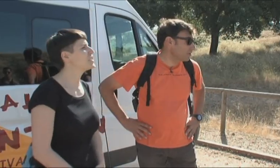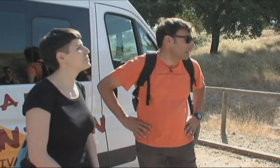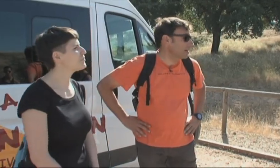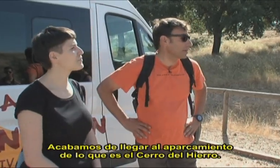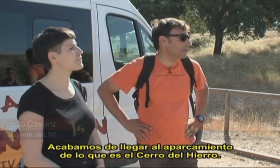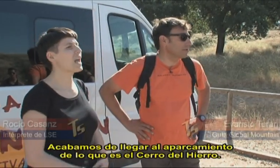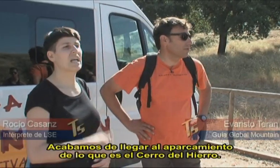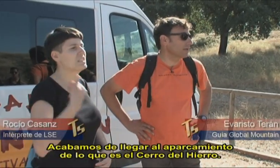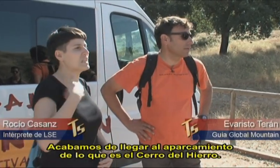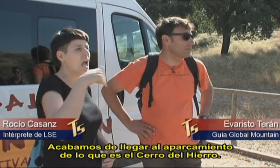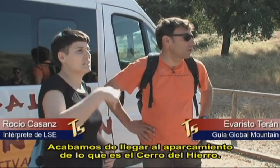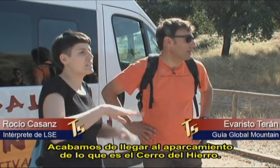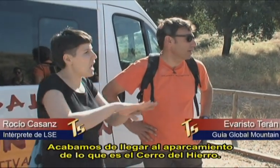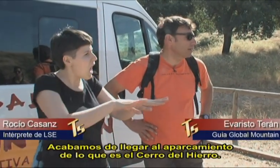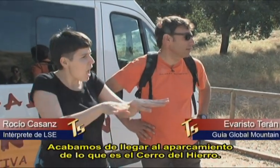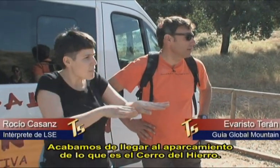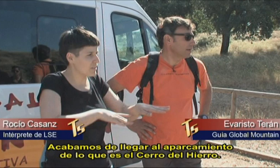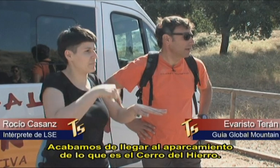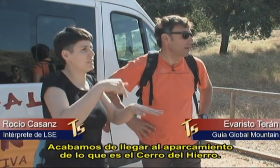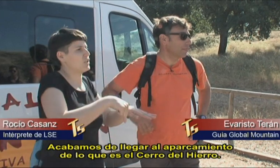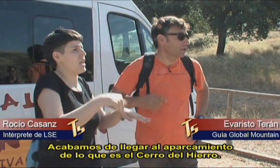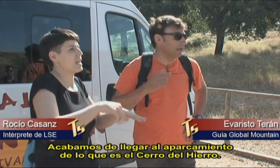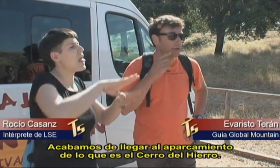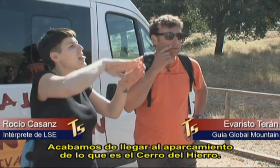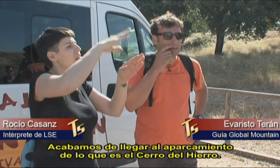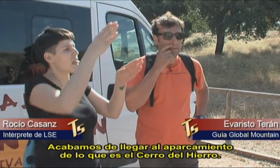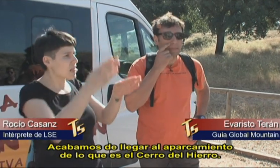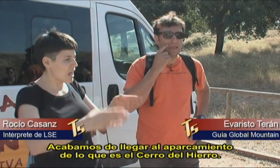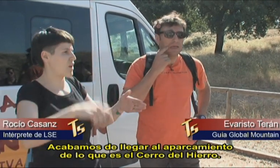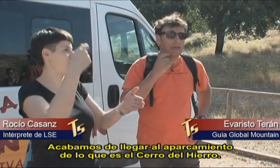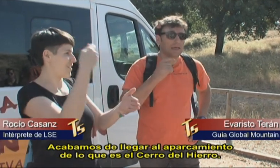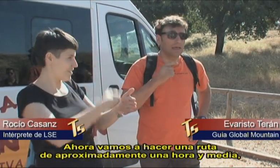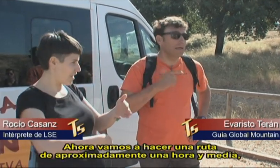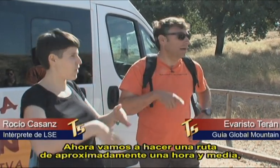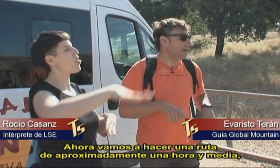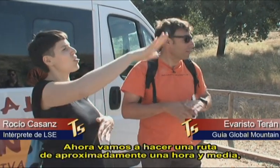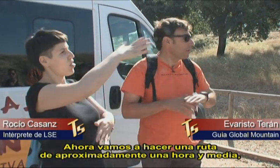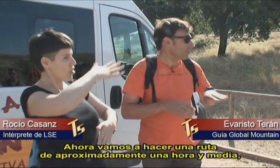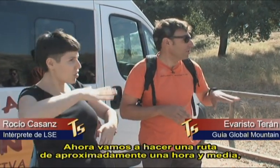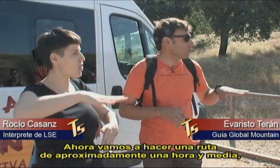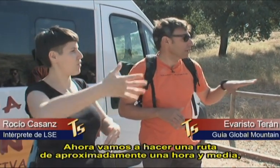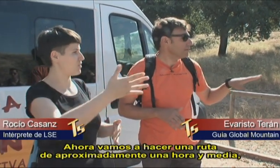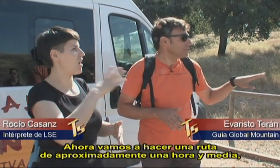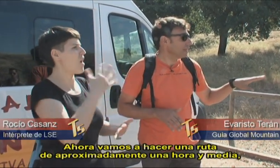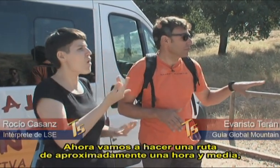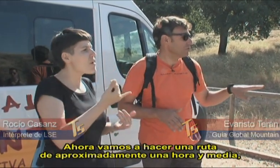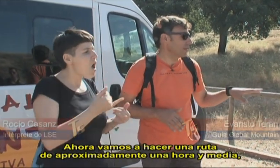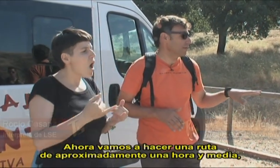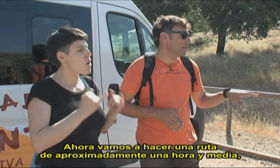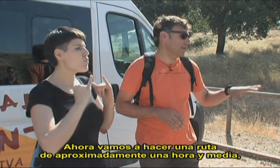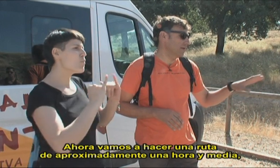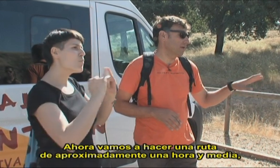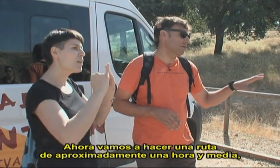Acabamos de llegar al aparcamiento de lo que es el Cerro del Hierro. Ahora vamos a hacer una ruta de